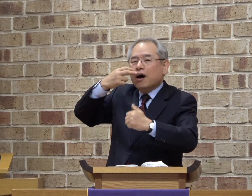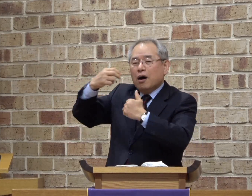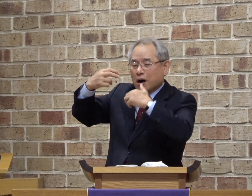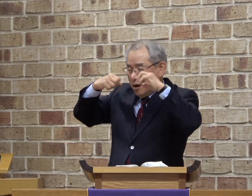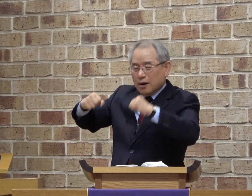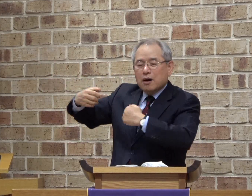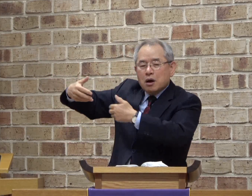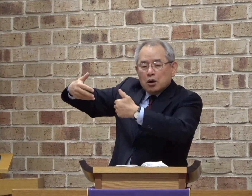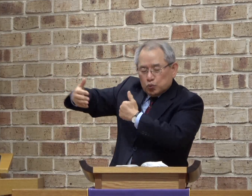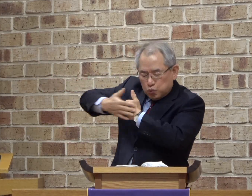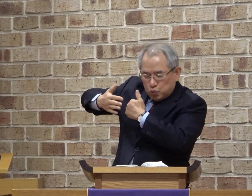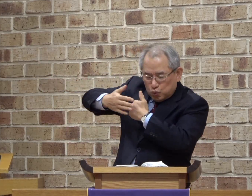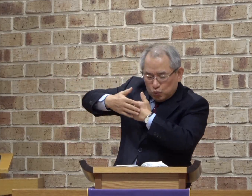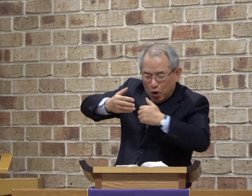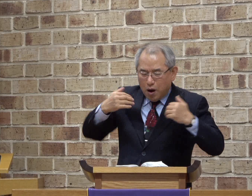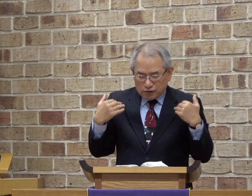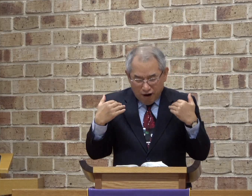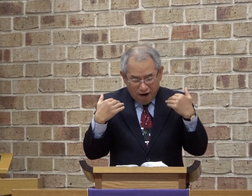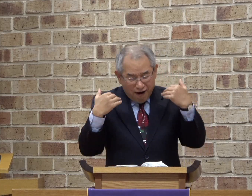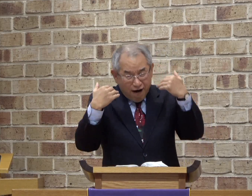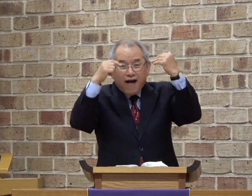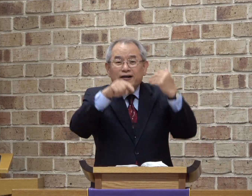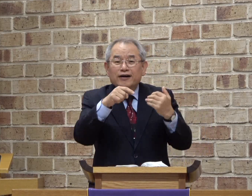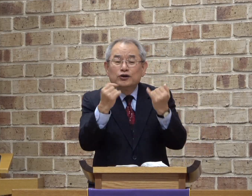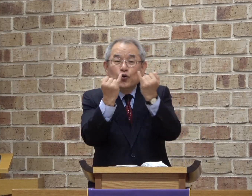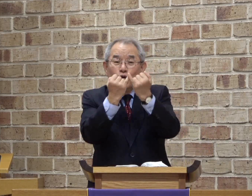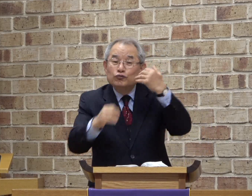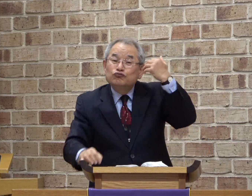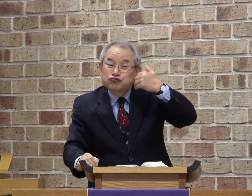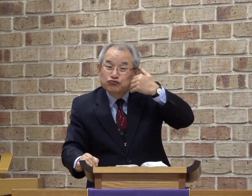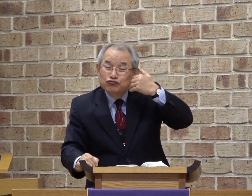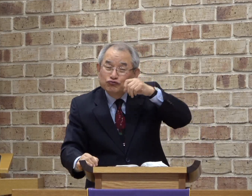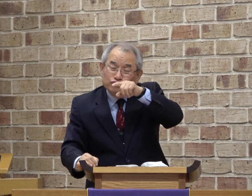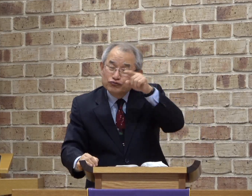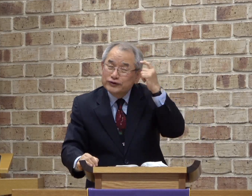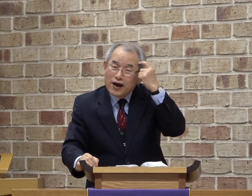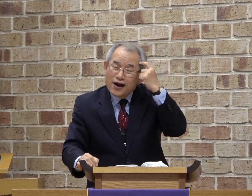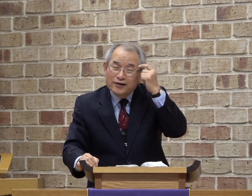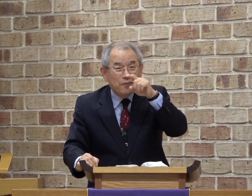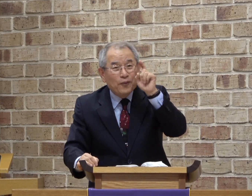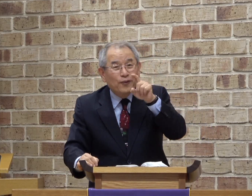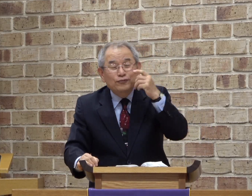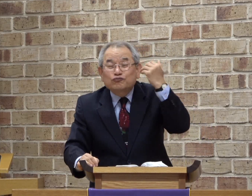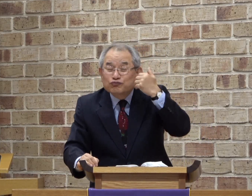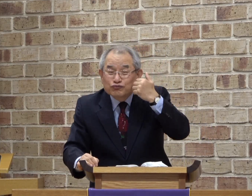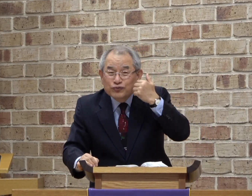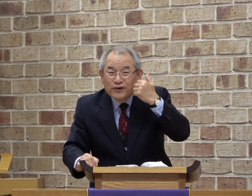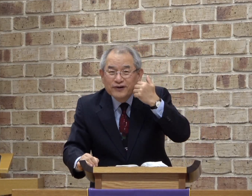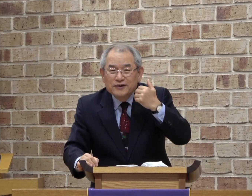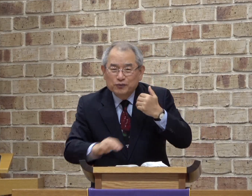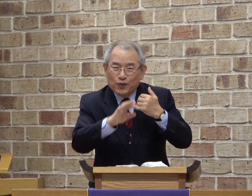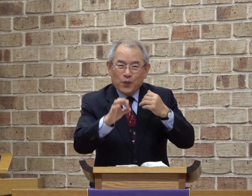아주 가난한 소녀가 있었습니다. 가족들이 벌이가 시원치 않아서 먹을 것이